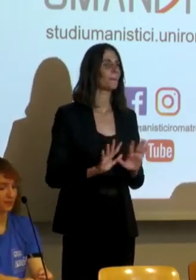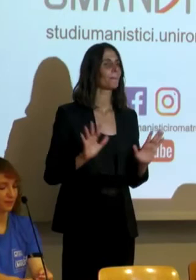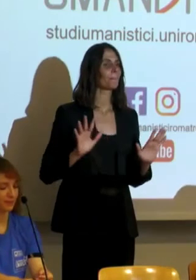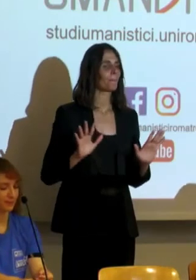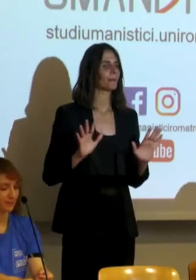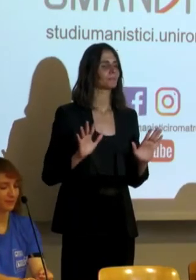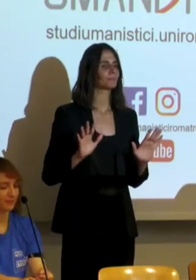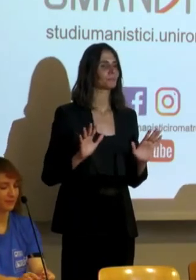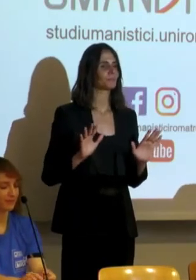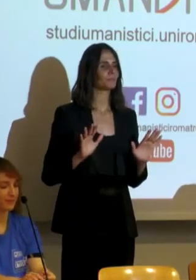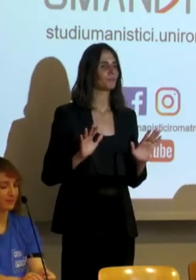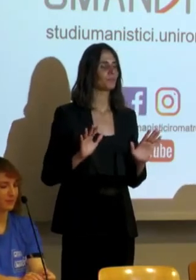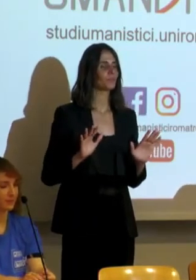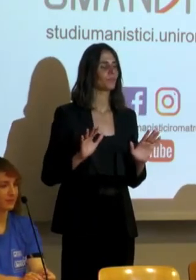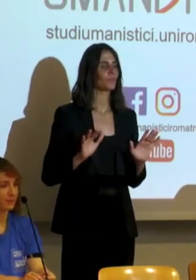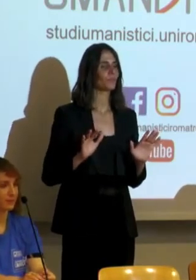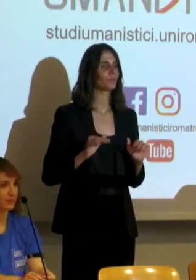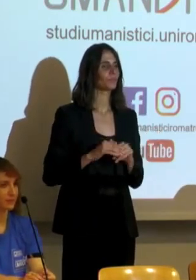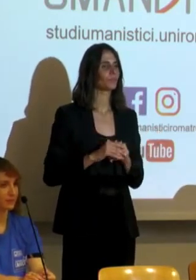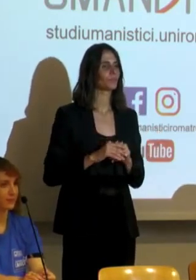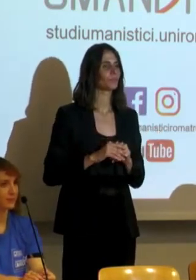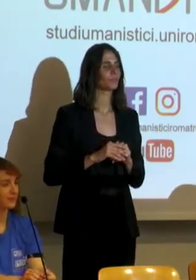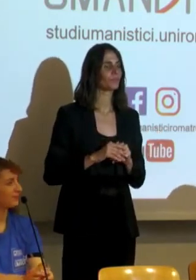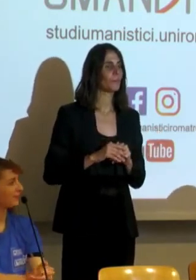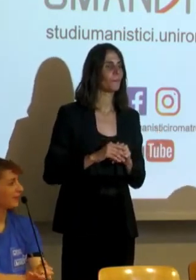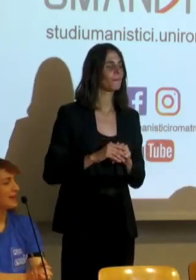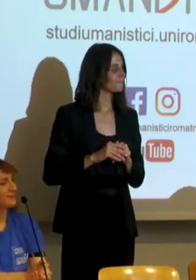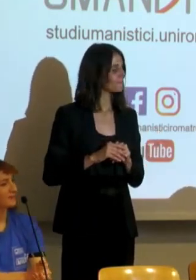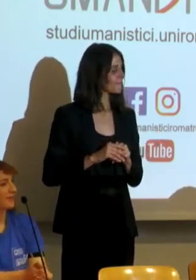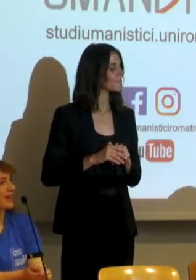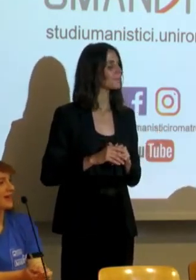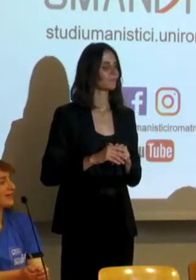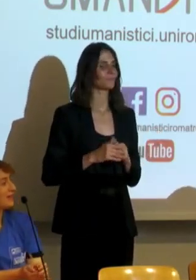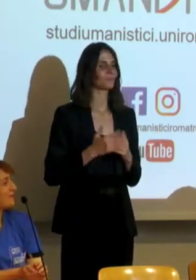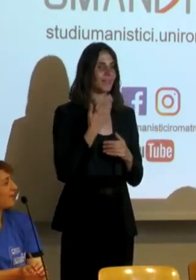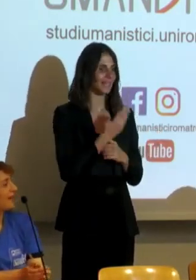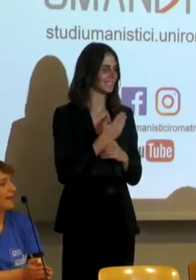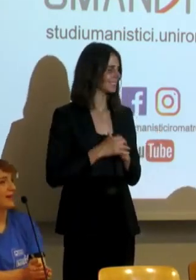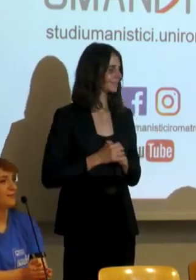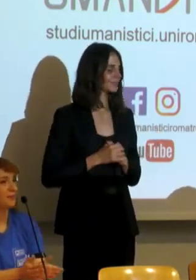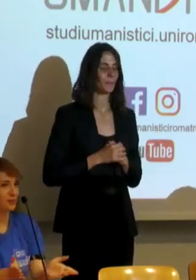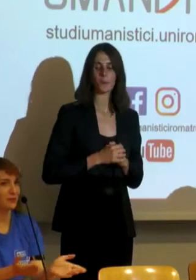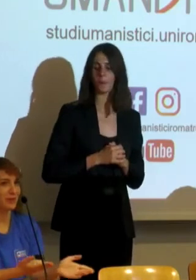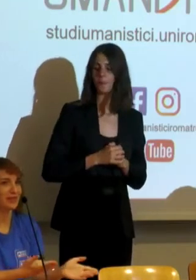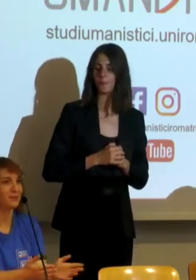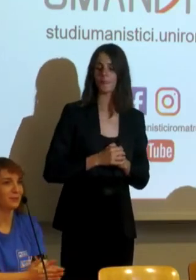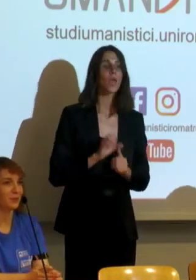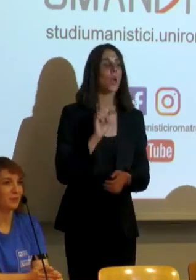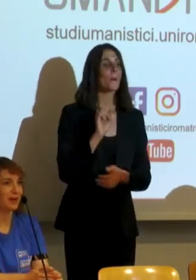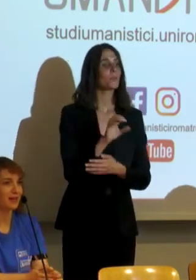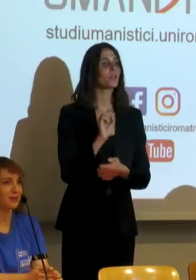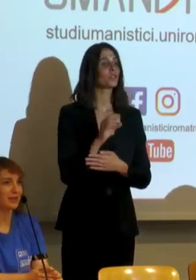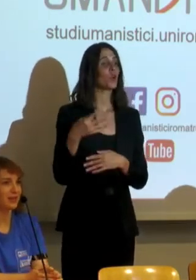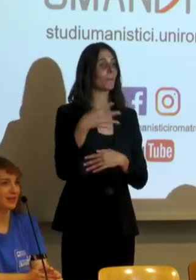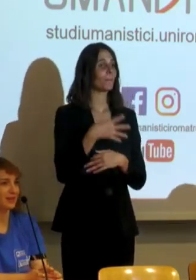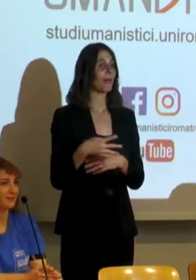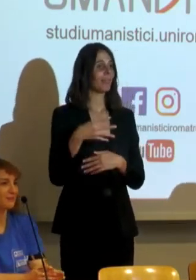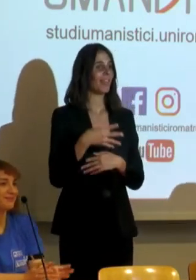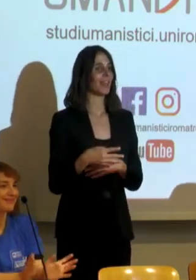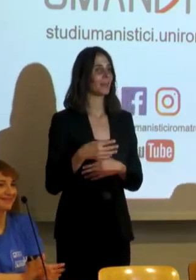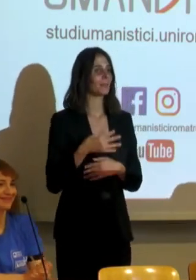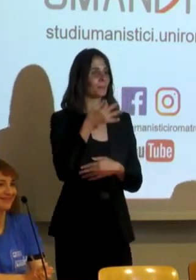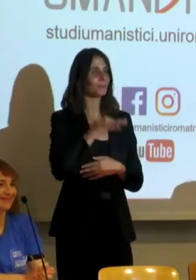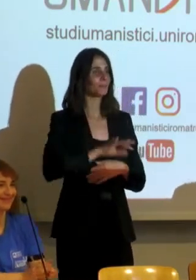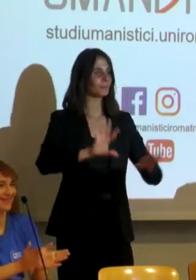complessità si combina poi a molte altre considerazioni. Grazie. Il professor Mattera ha appunto parlato